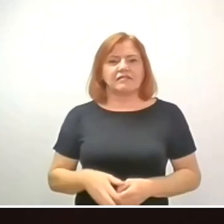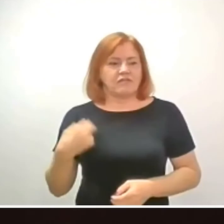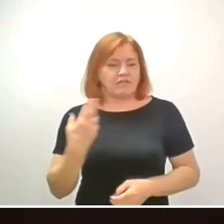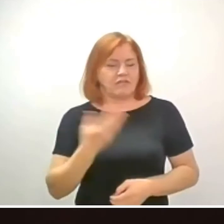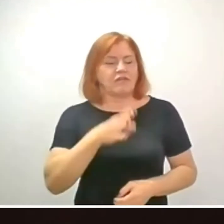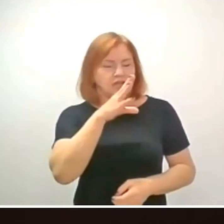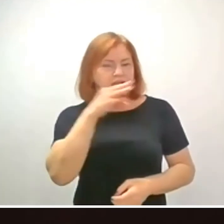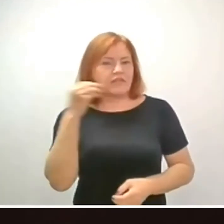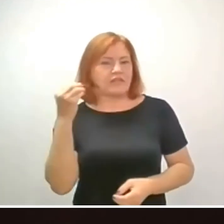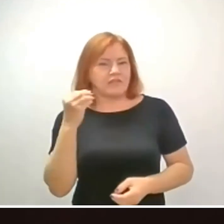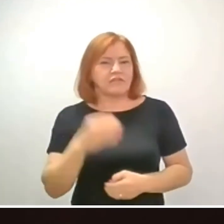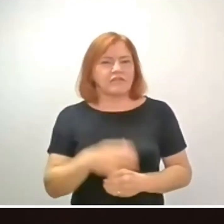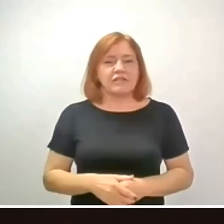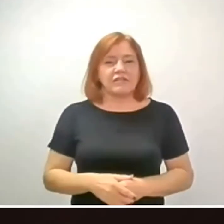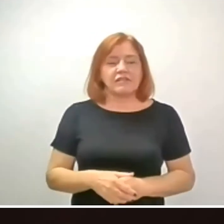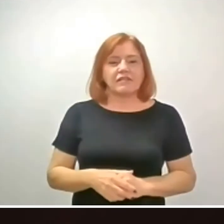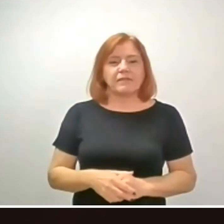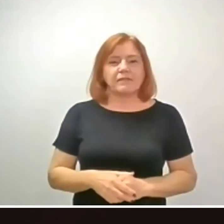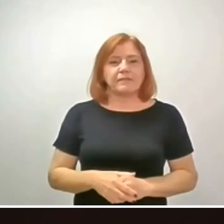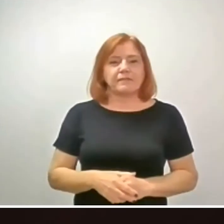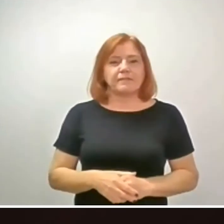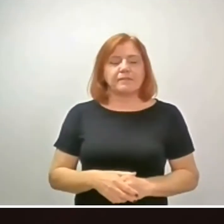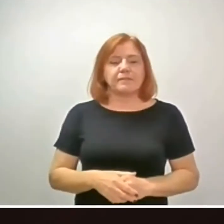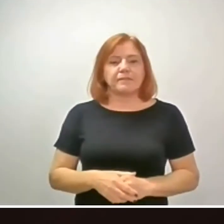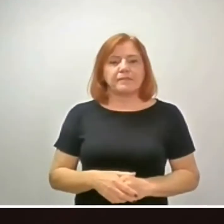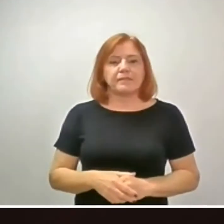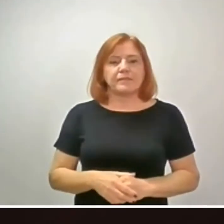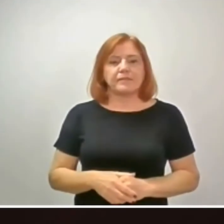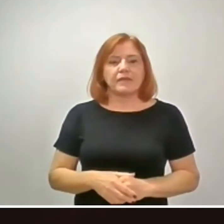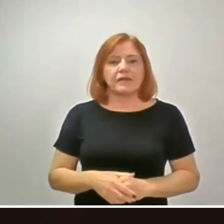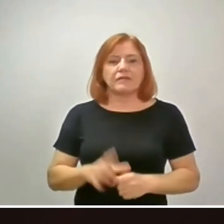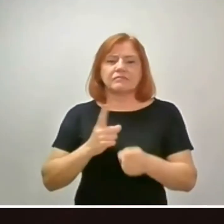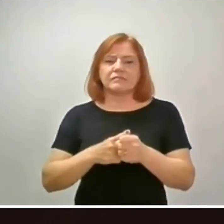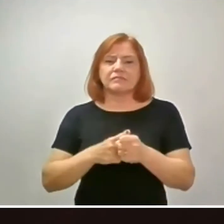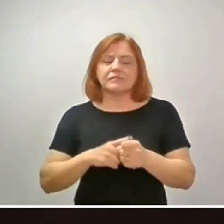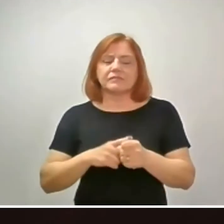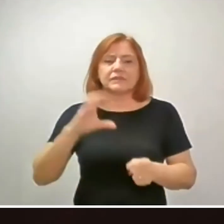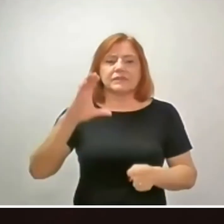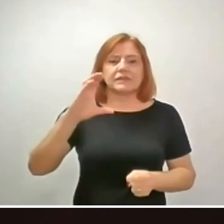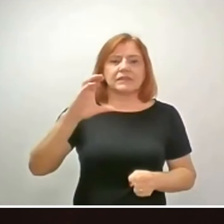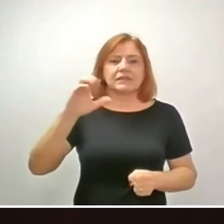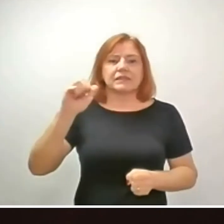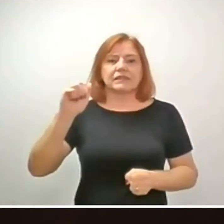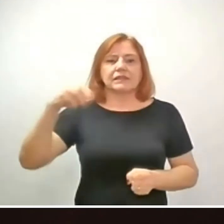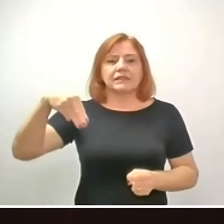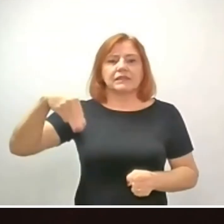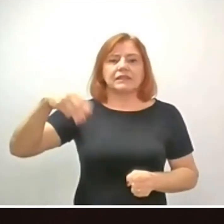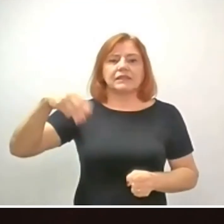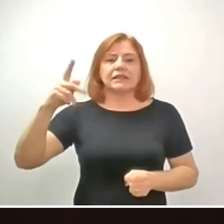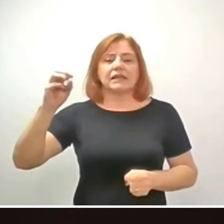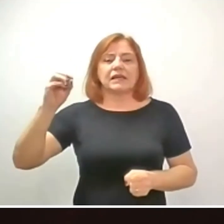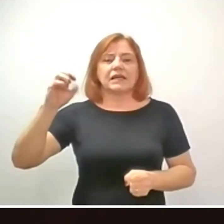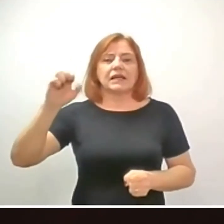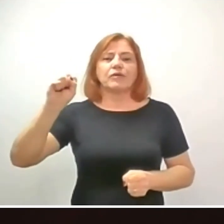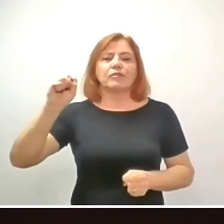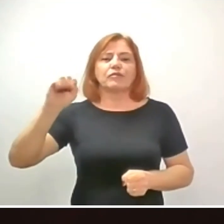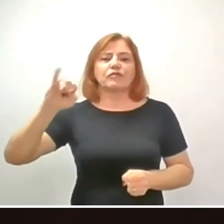né? Cadê? Estão aonde? Estão aí? Estão aí? Cadê? Fique de pé, cadê o...